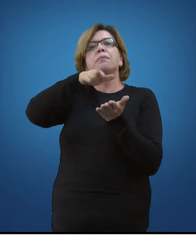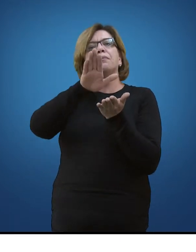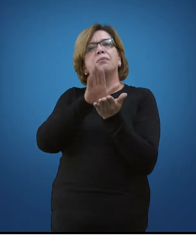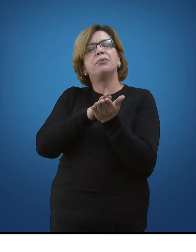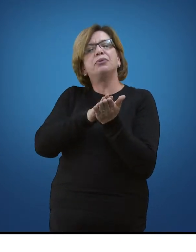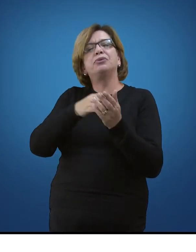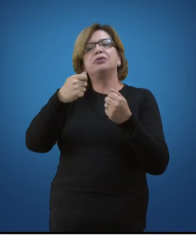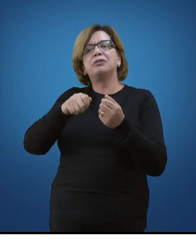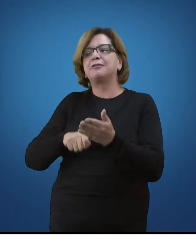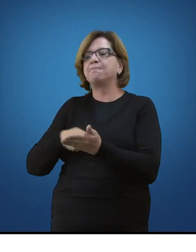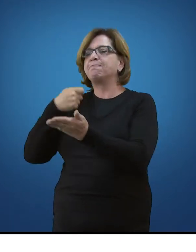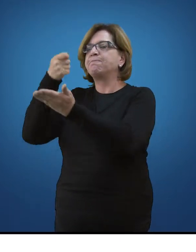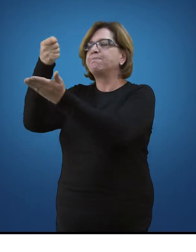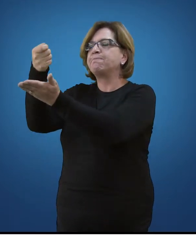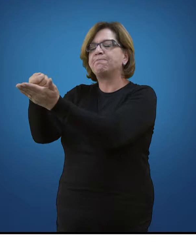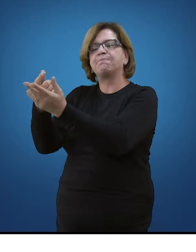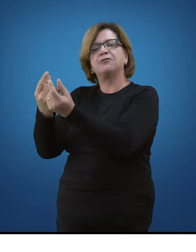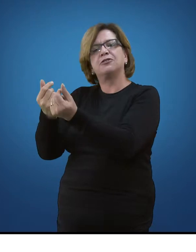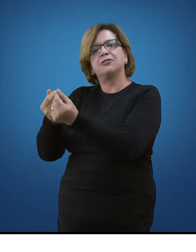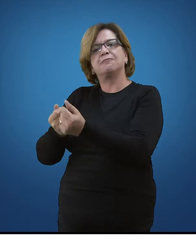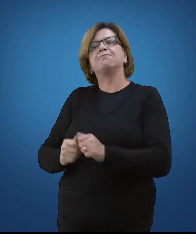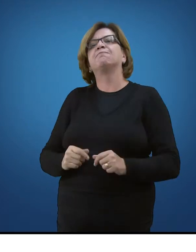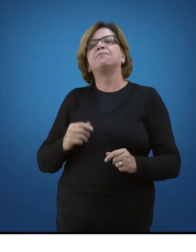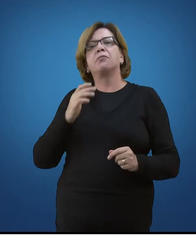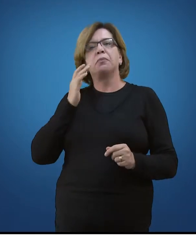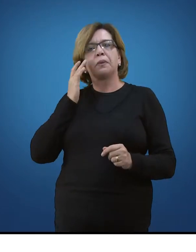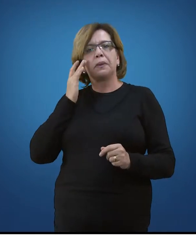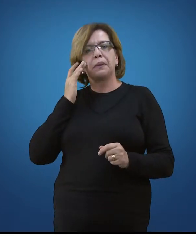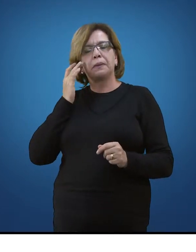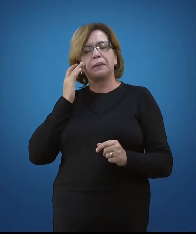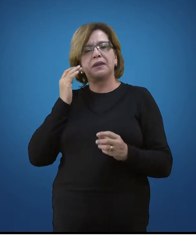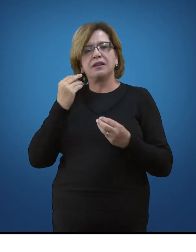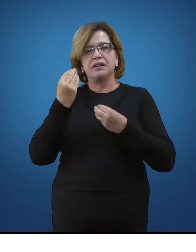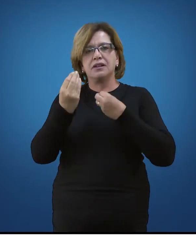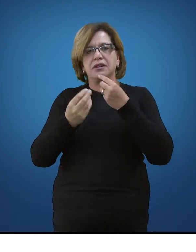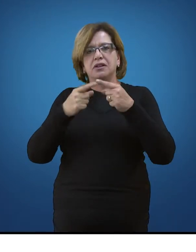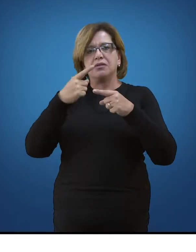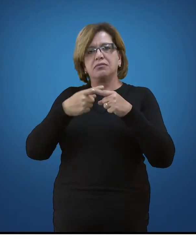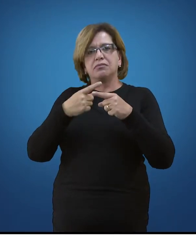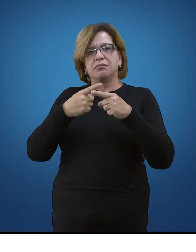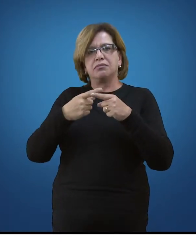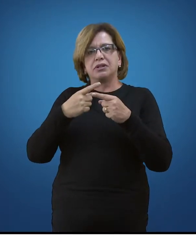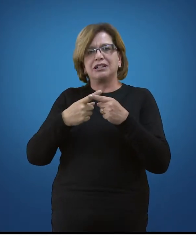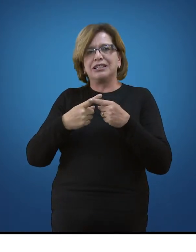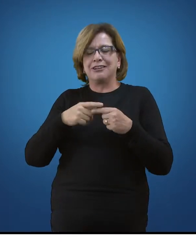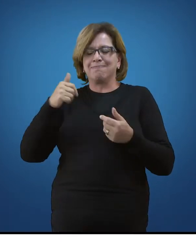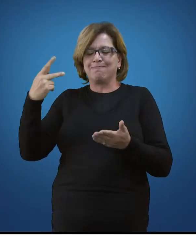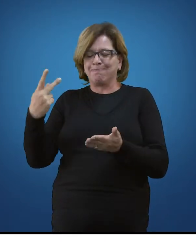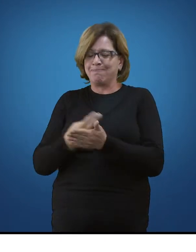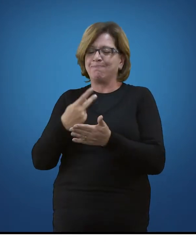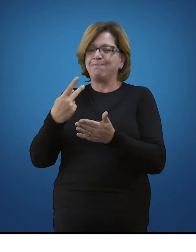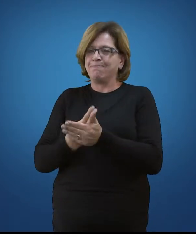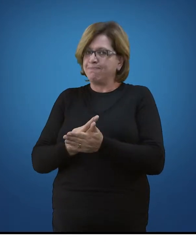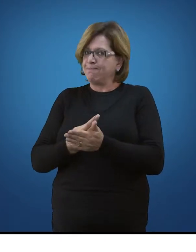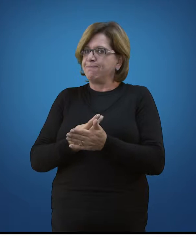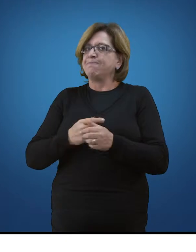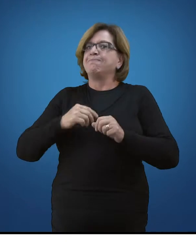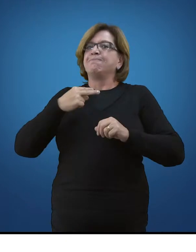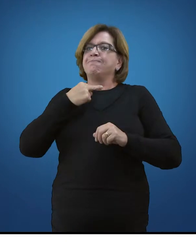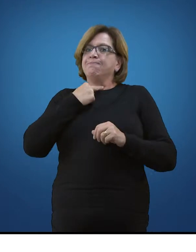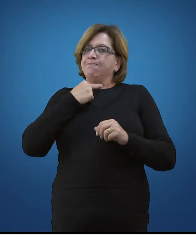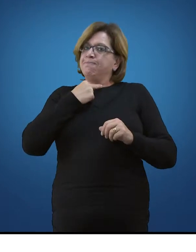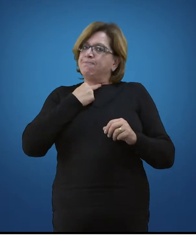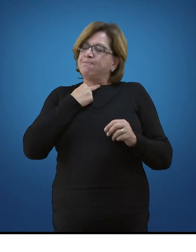restituição, dos recursos públicos por conta de malversação desse